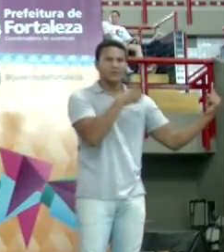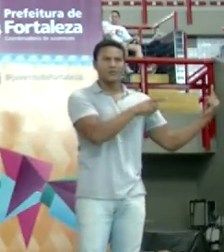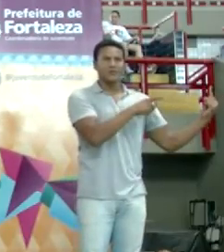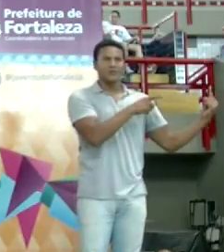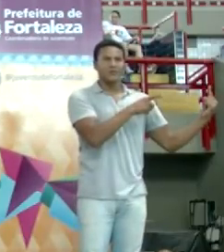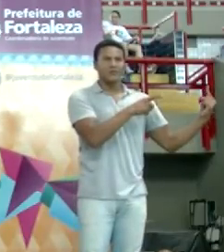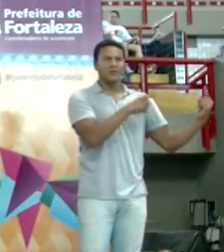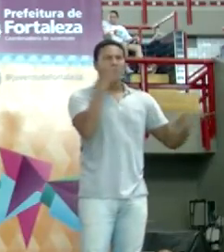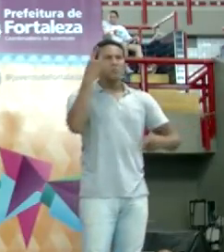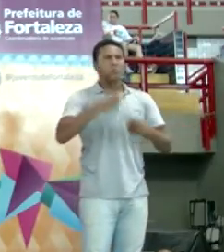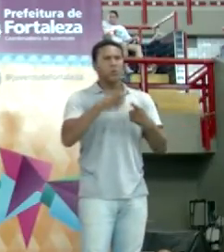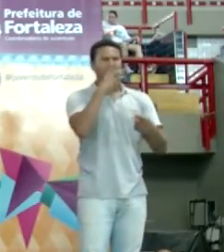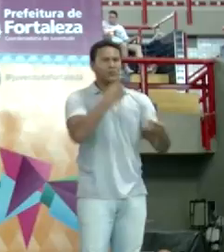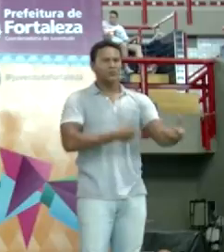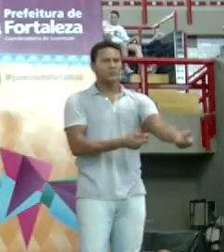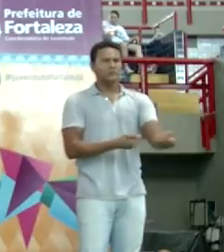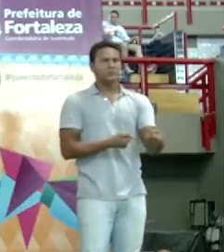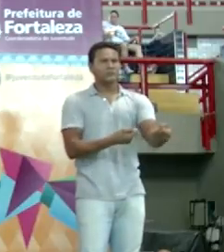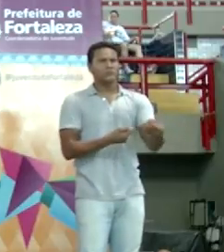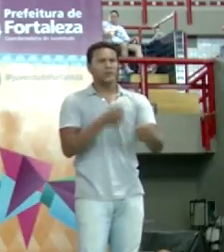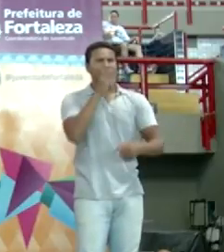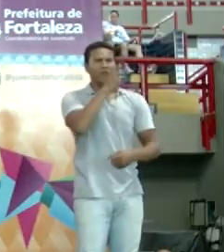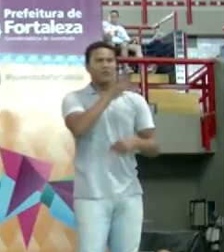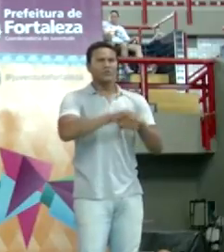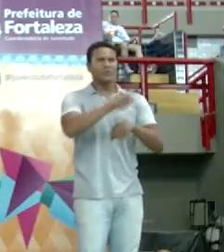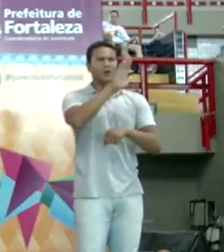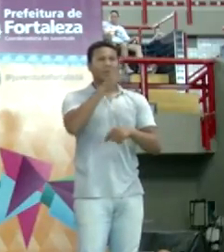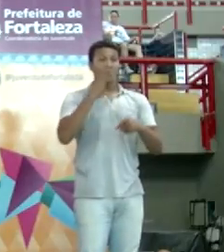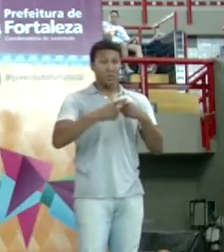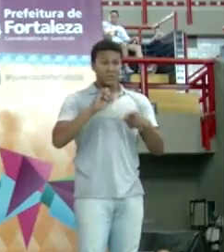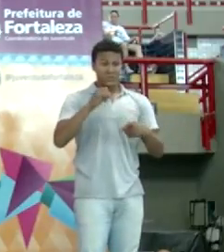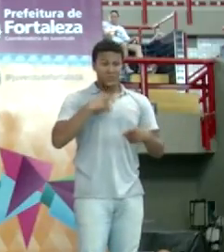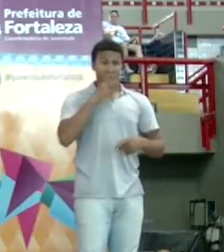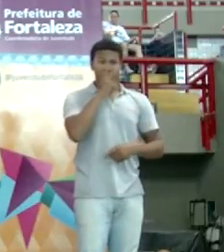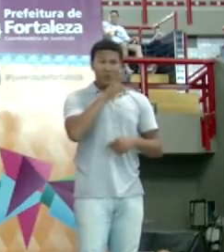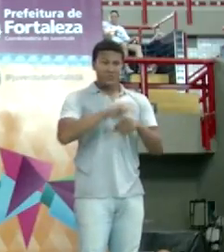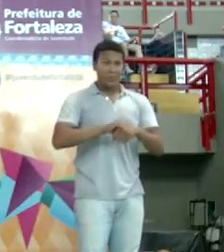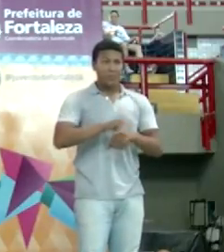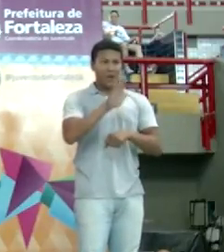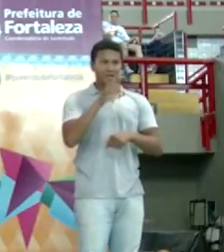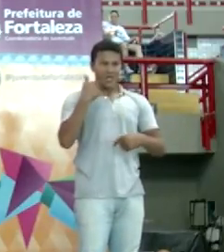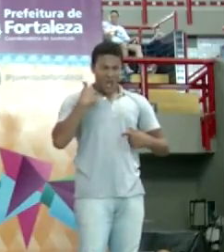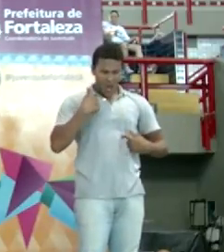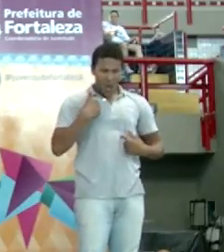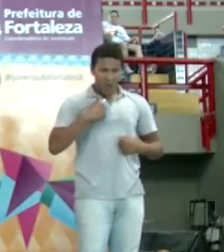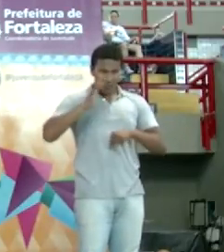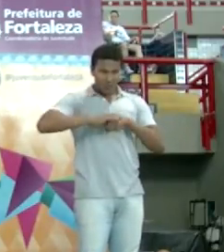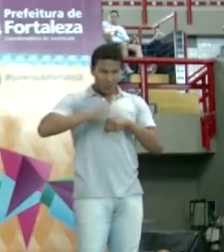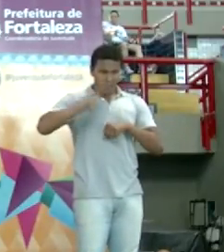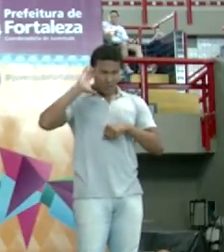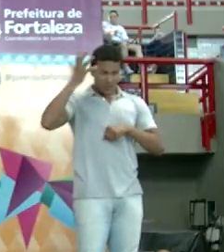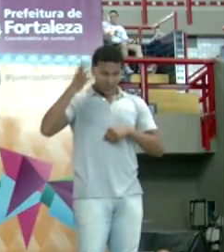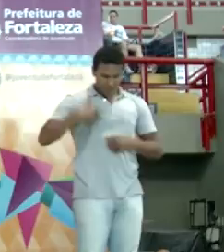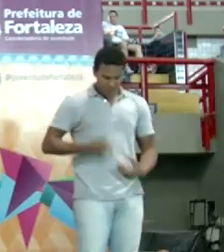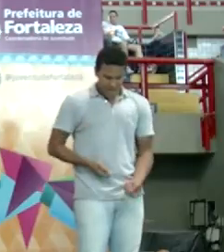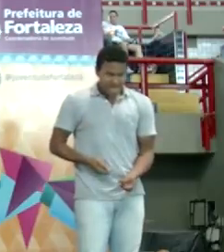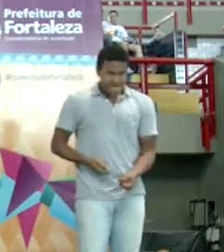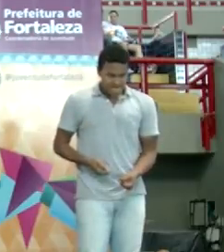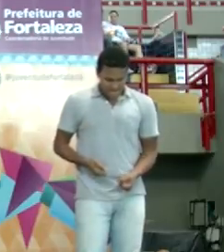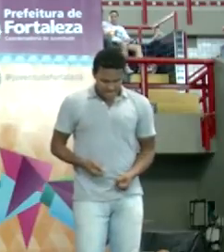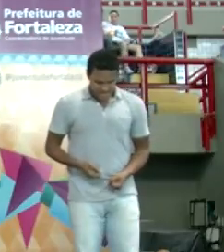mais atrito. Como? O atrito, ó, eu quero ganhar o cabo de guerra. Eu empurro o chão para frente, para o chão me empurrar para